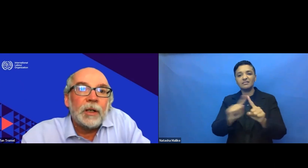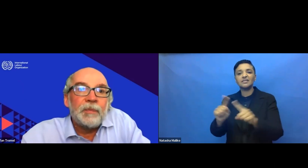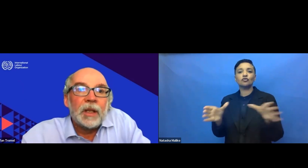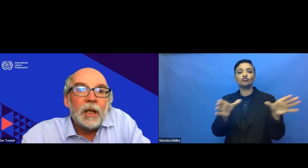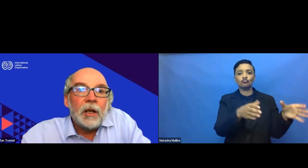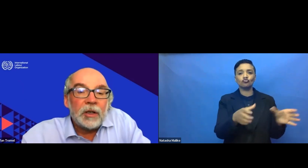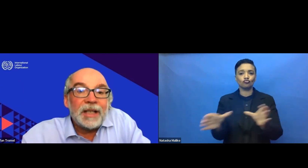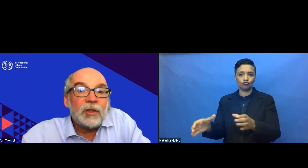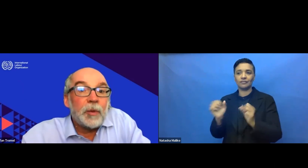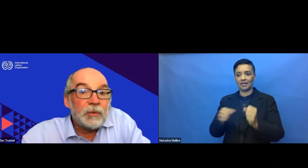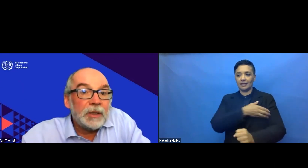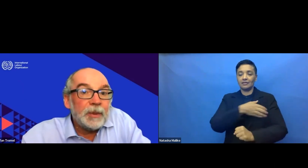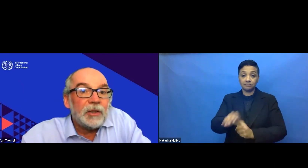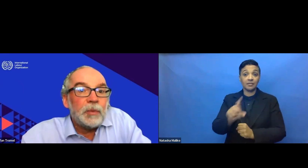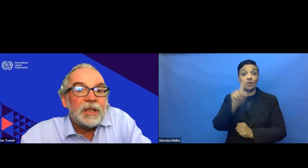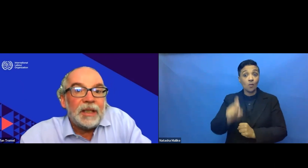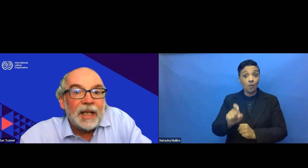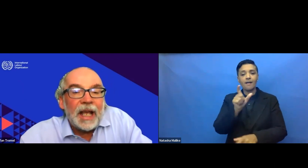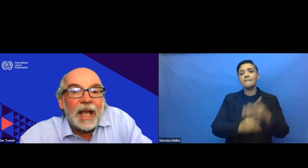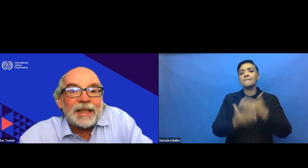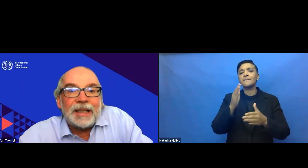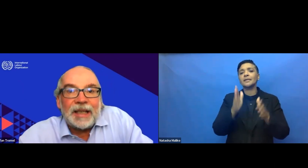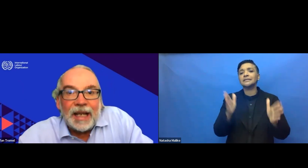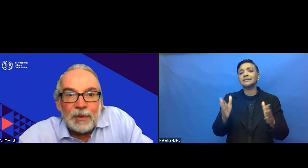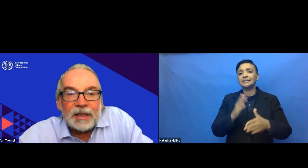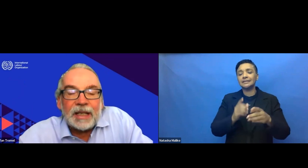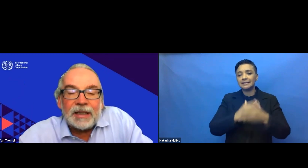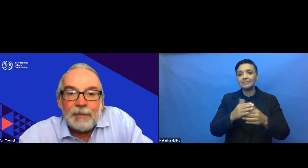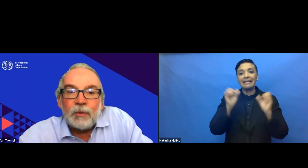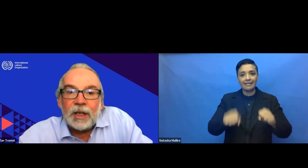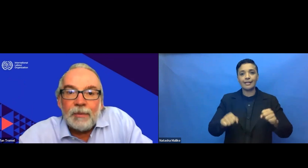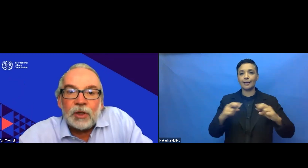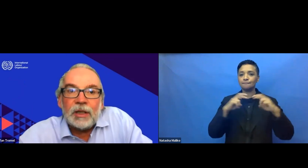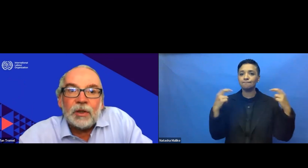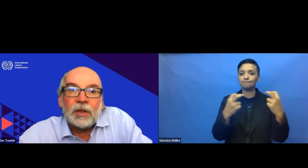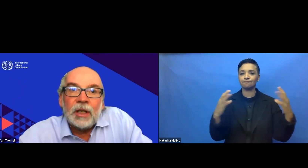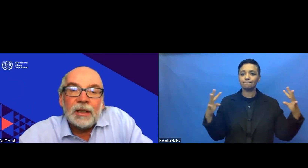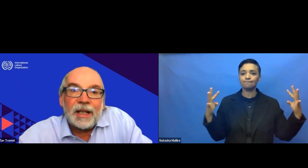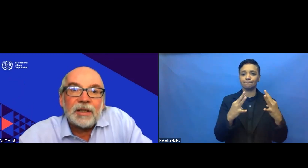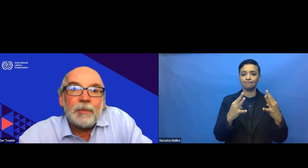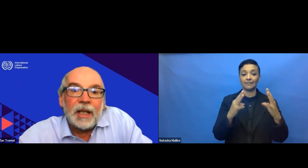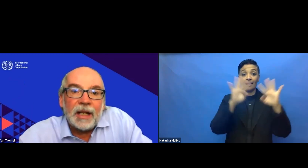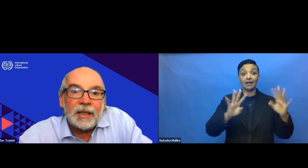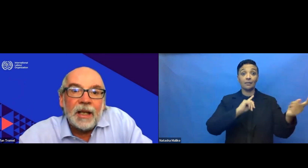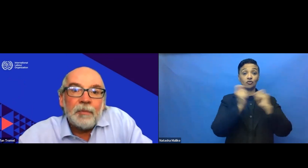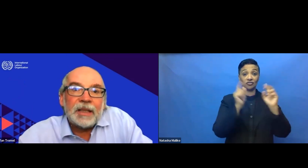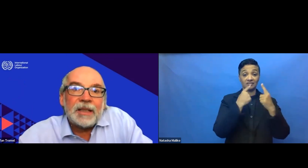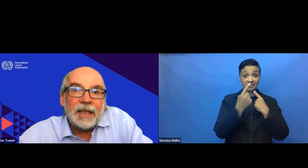de renforcement des capacités multinationales. Il faut que les personnes